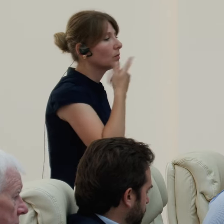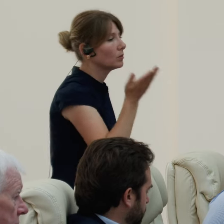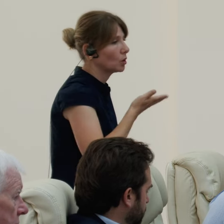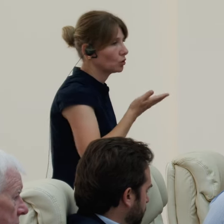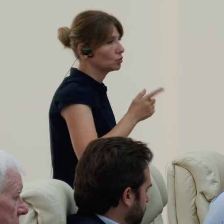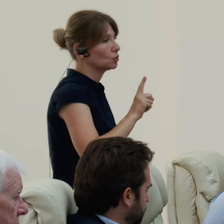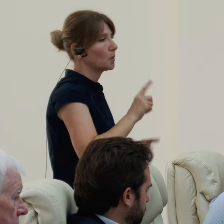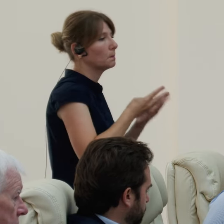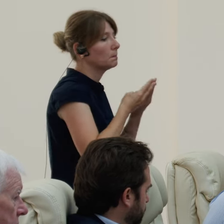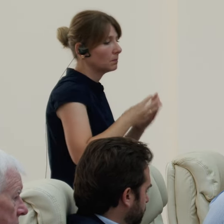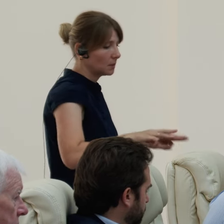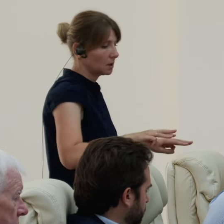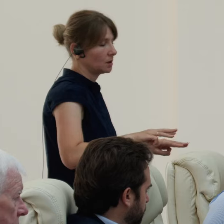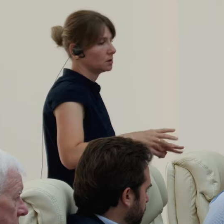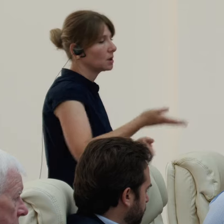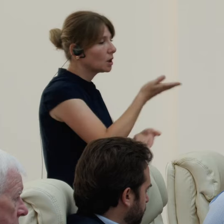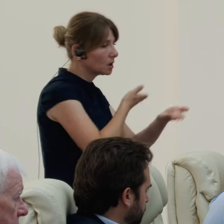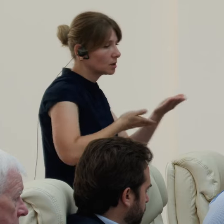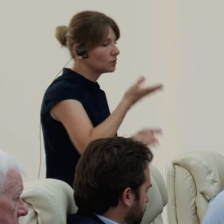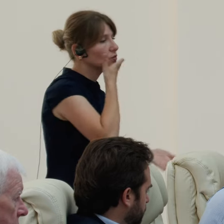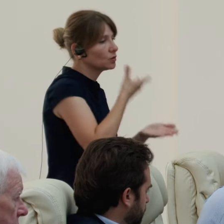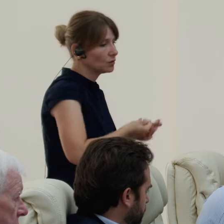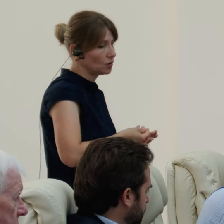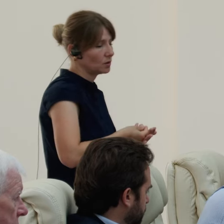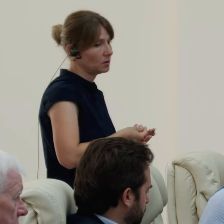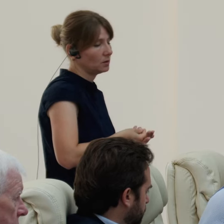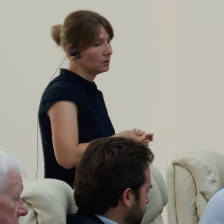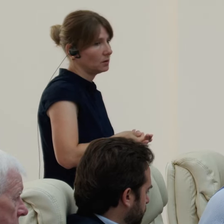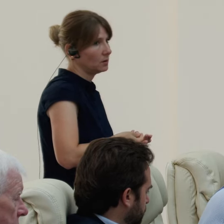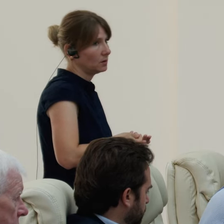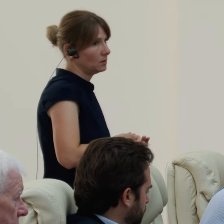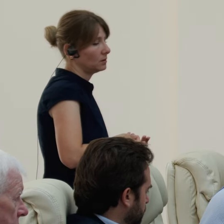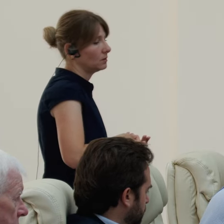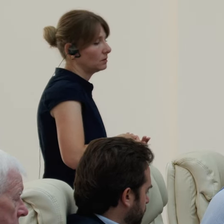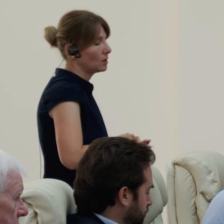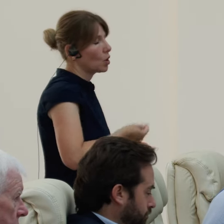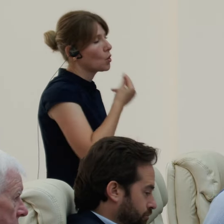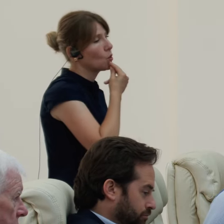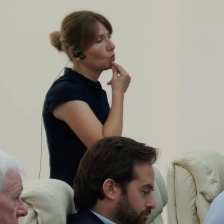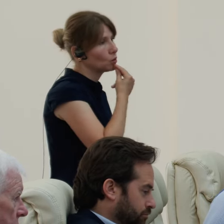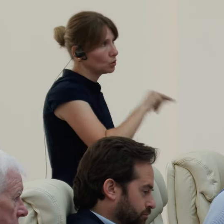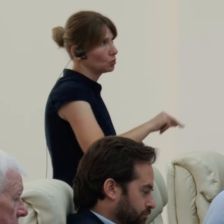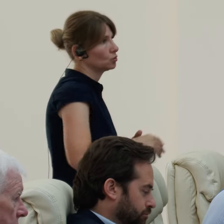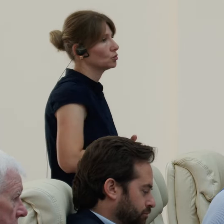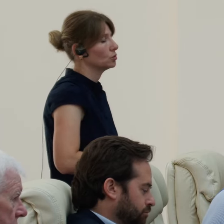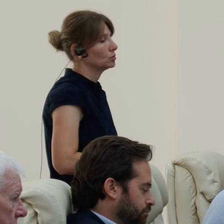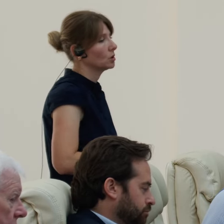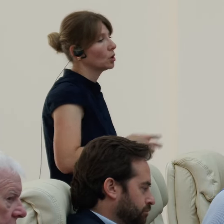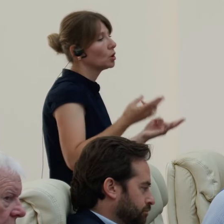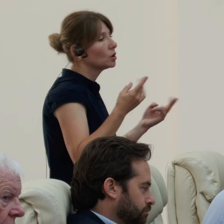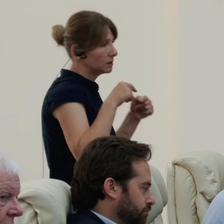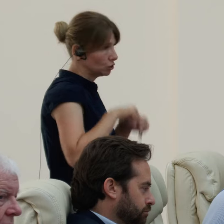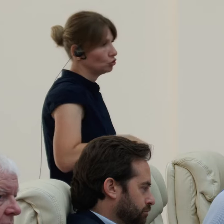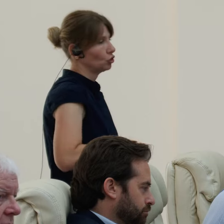domnul ministru. În discursul său, domnului a spus că trebuie să luptăm pentru a apăra și cred că aici